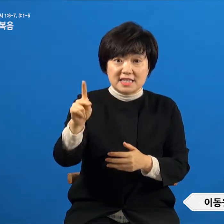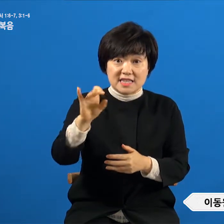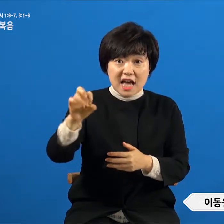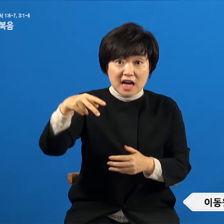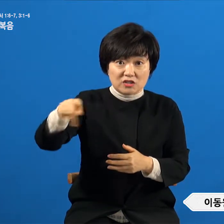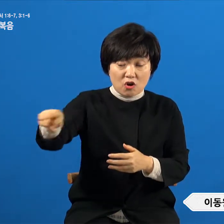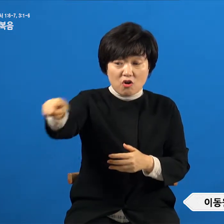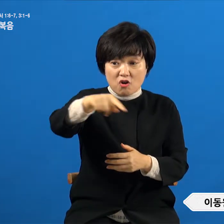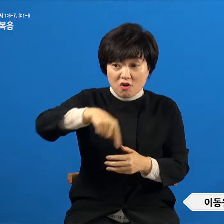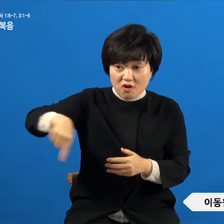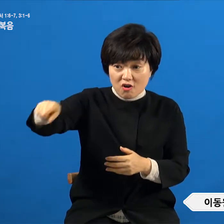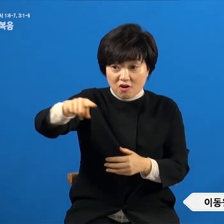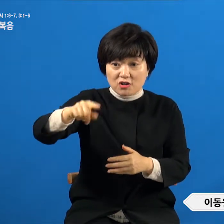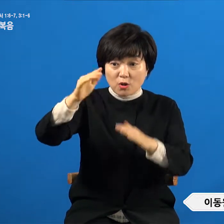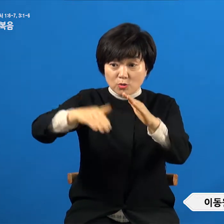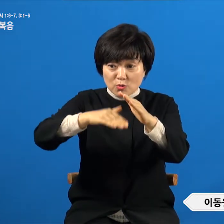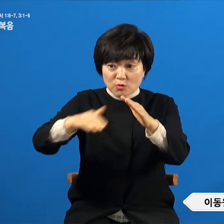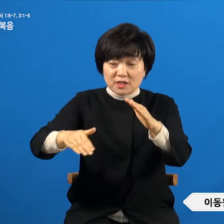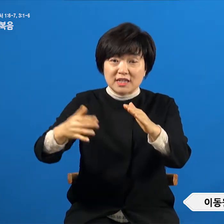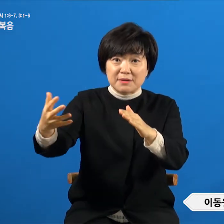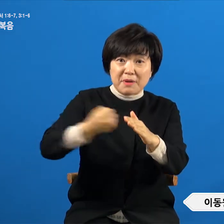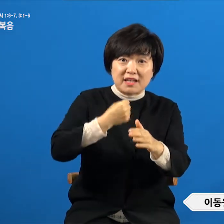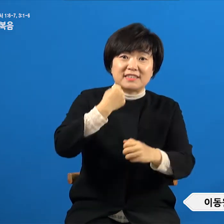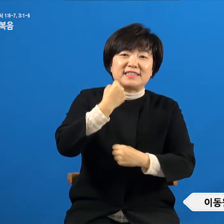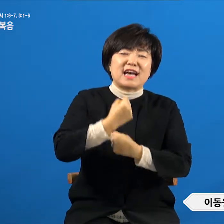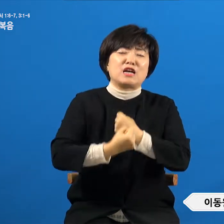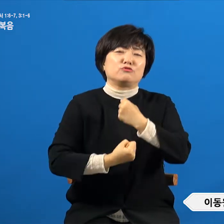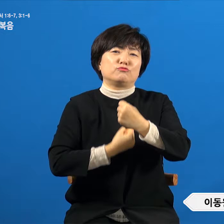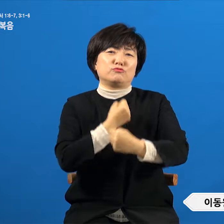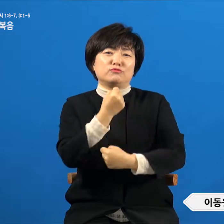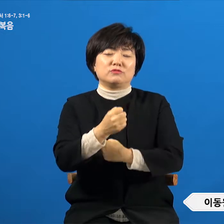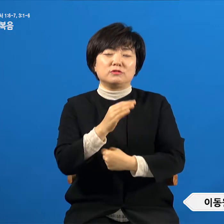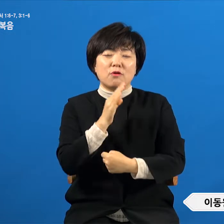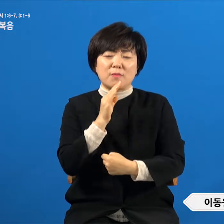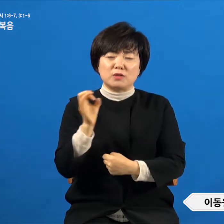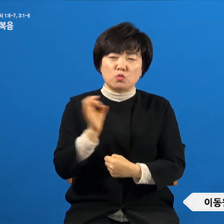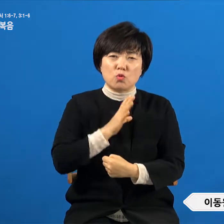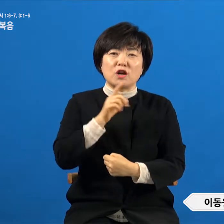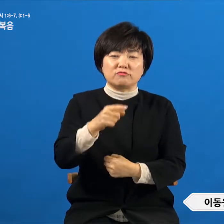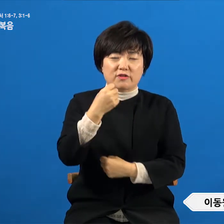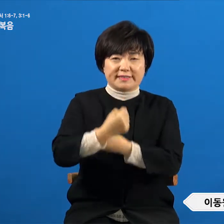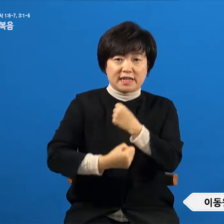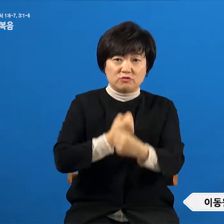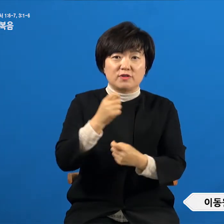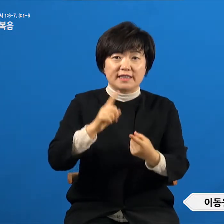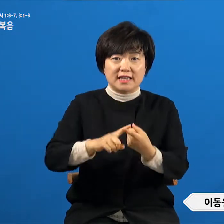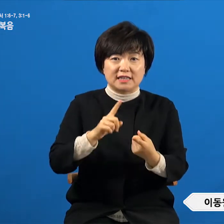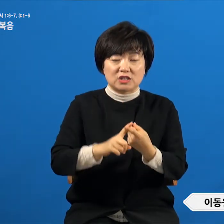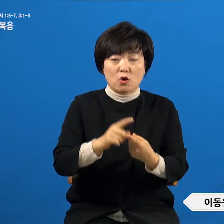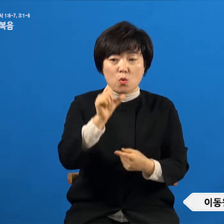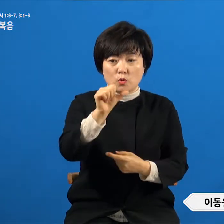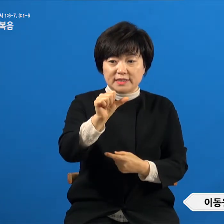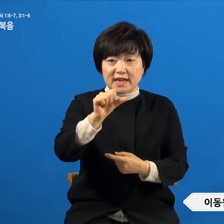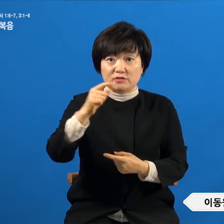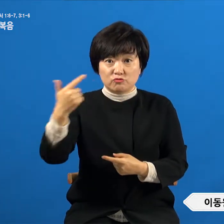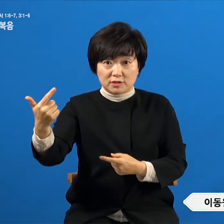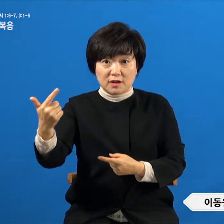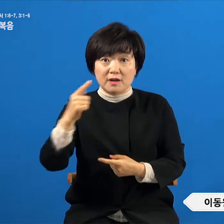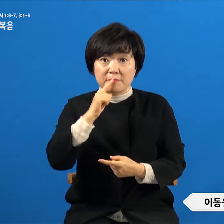수 있었던 자유, 이 자유가 얼마나 놀라운 것인가를 바울은 갈라디아서 5장 1절에서